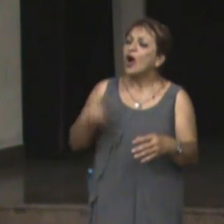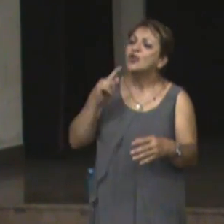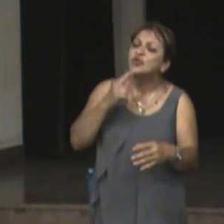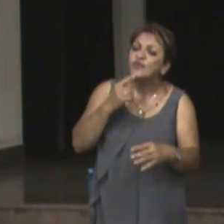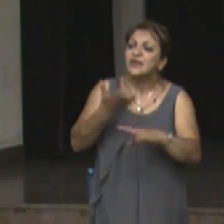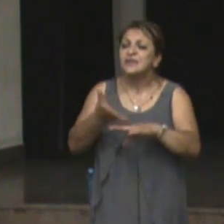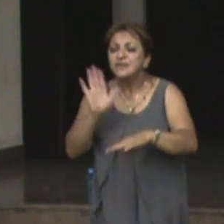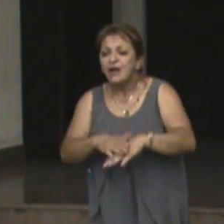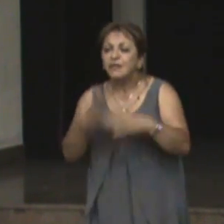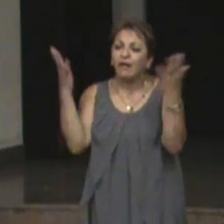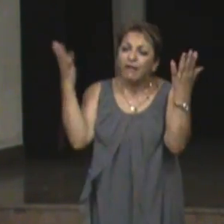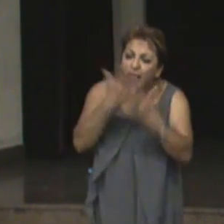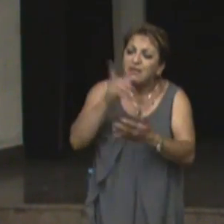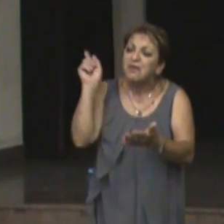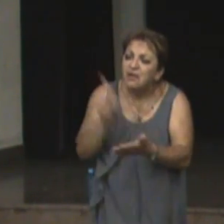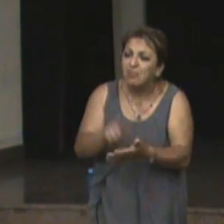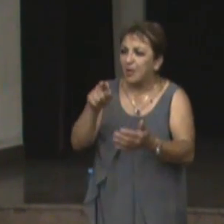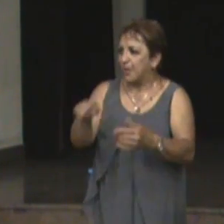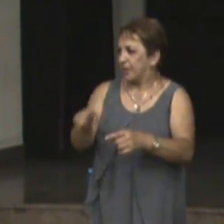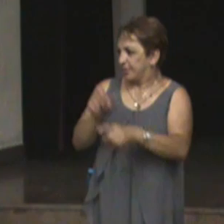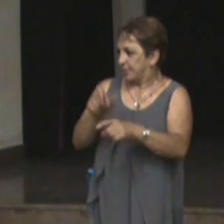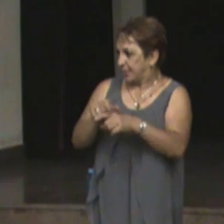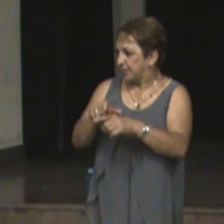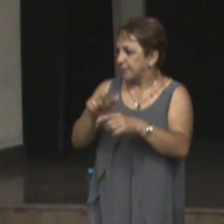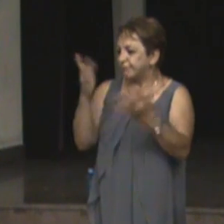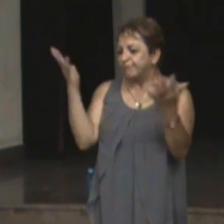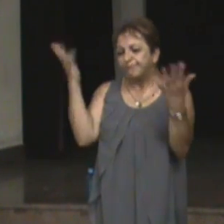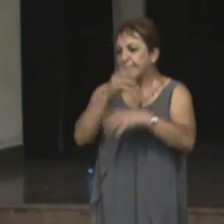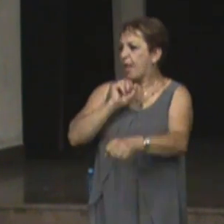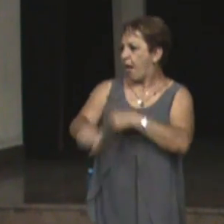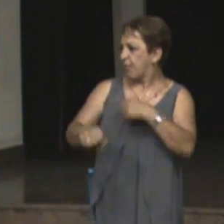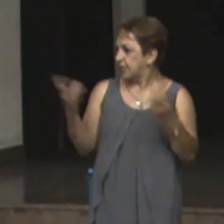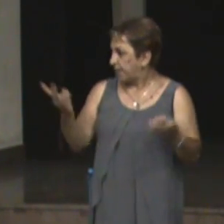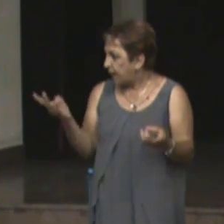ու կայքարությունները այդ սիրով և այդ լույսով հաղթահարել։